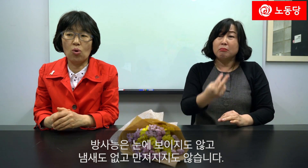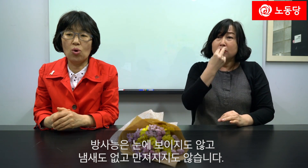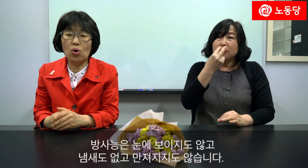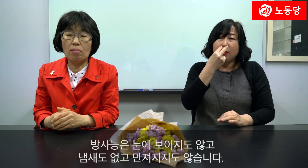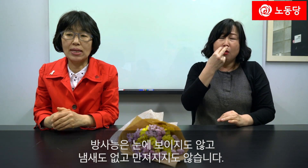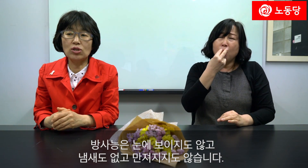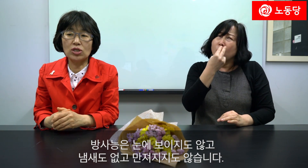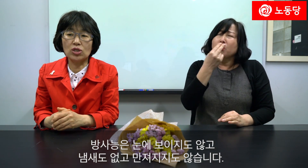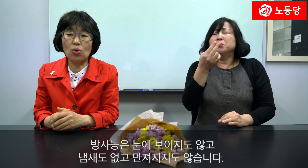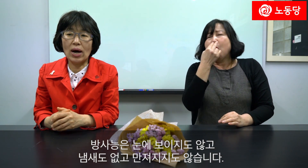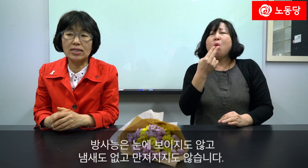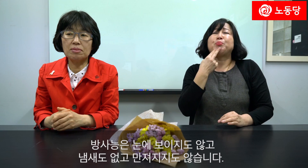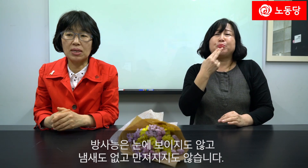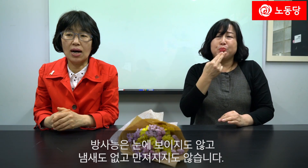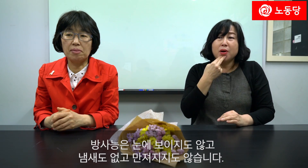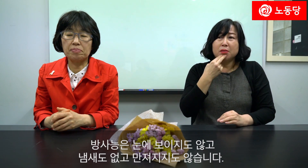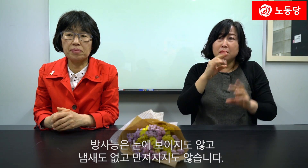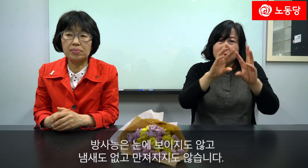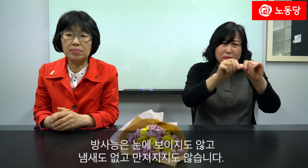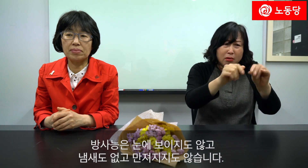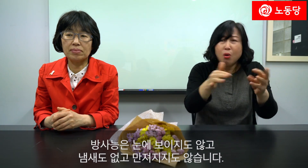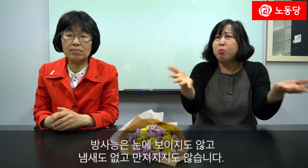없고 만져지지도 않습니다.